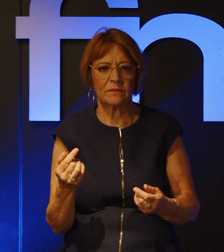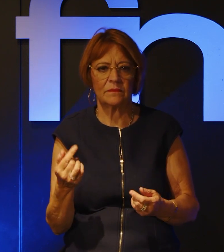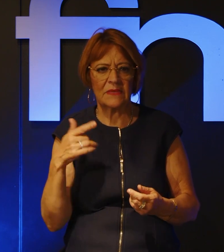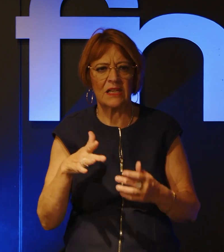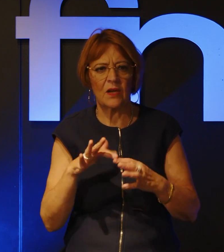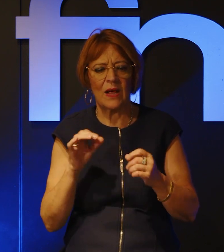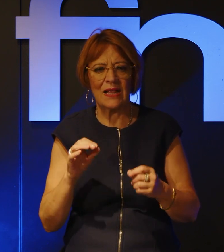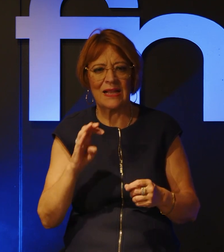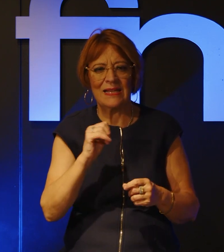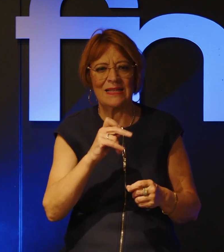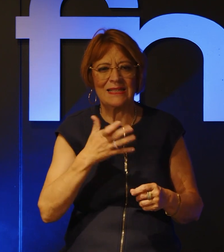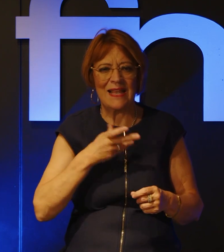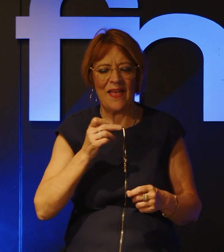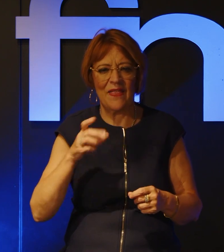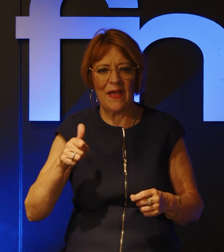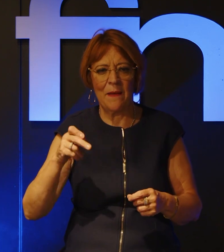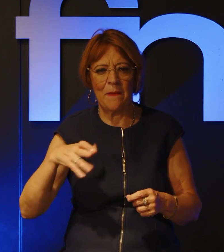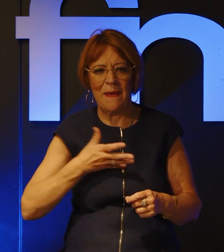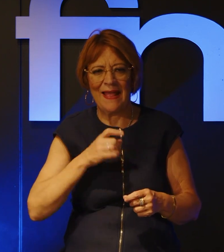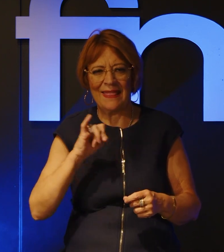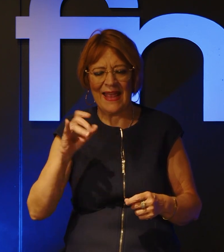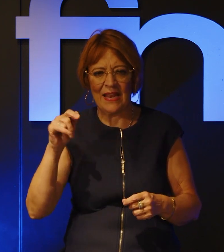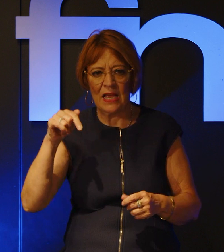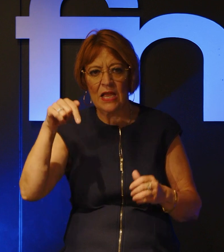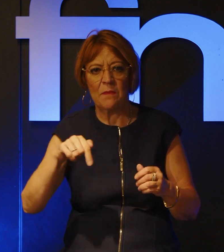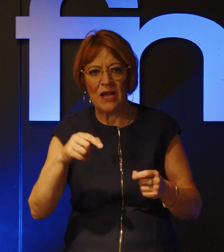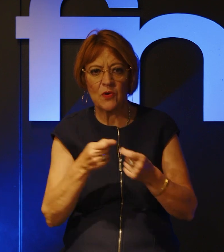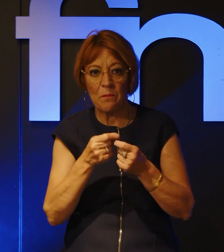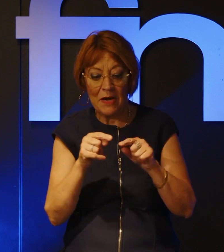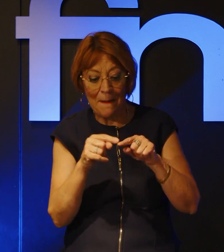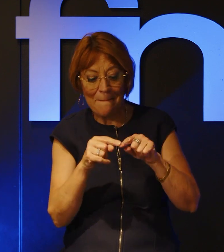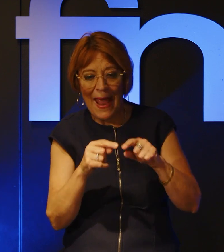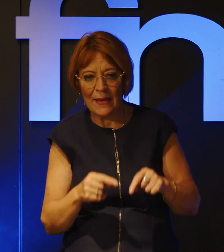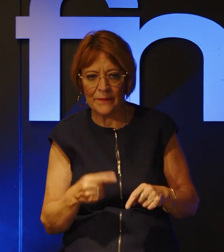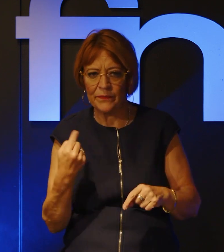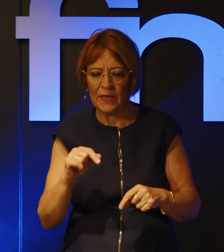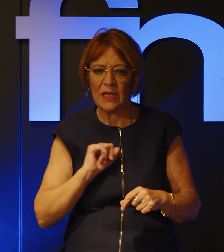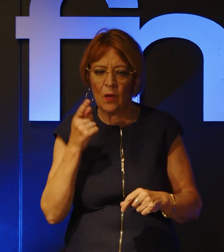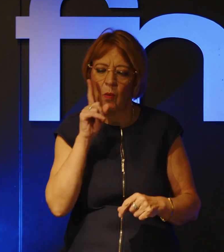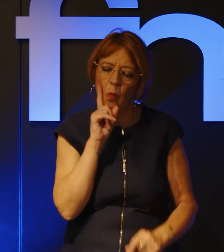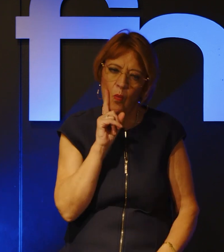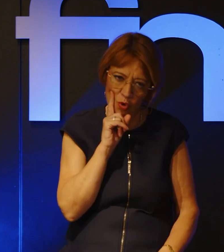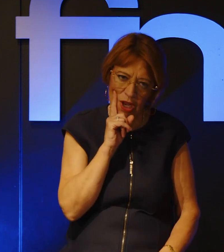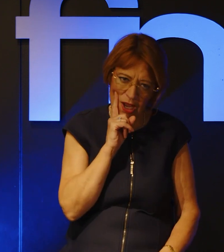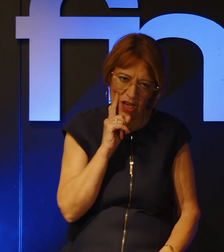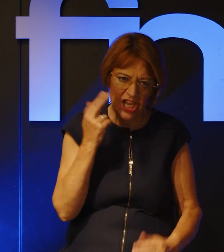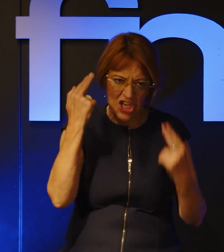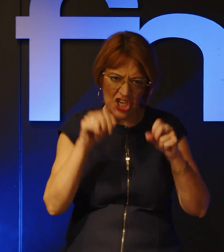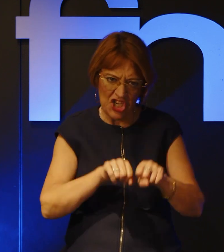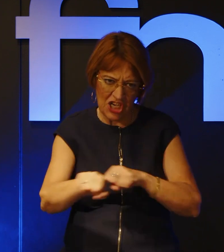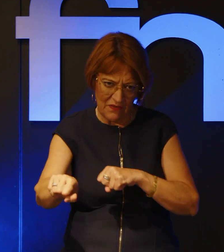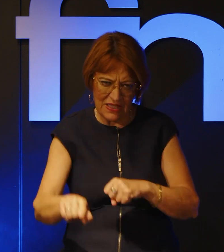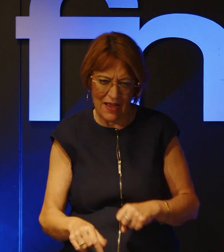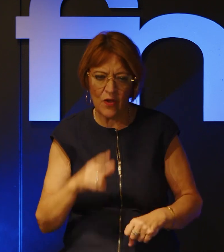do sado da bandeira do banista e em baixo perto dos pés há uma uma uma mulher que foi escravizada